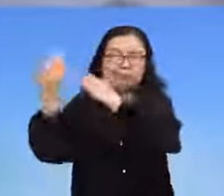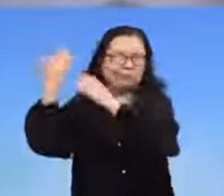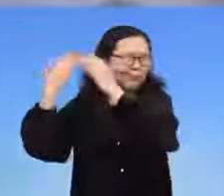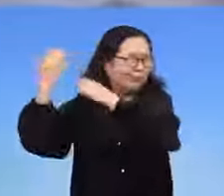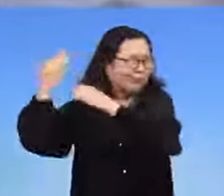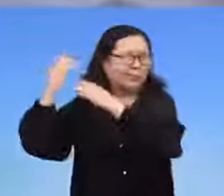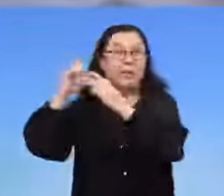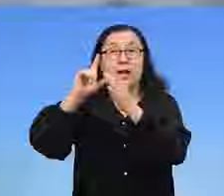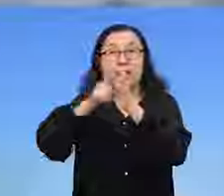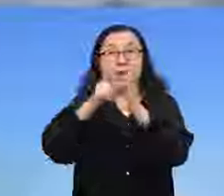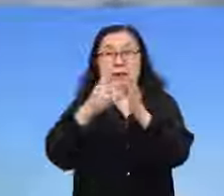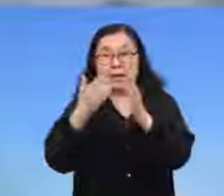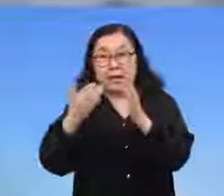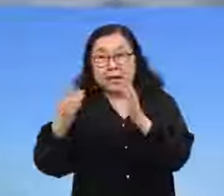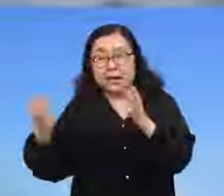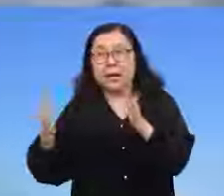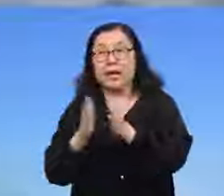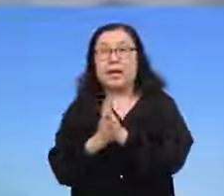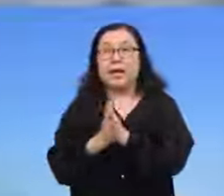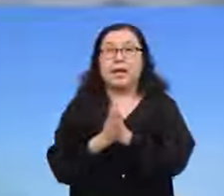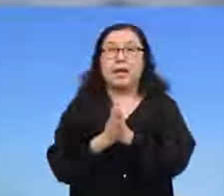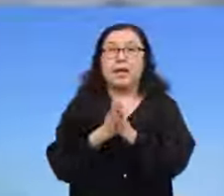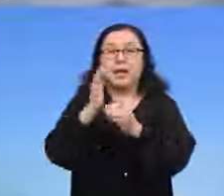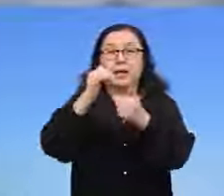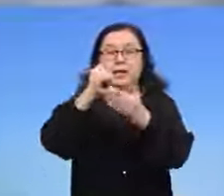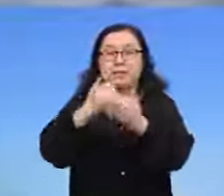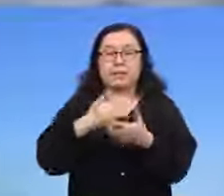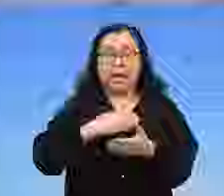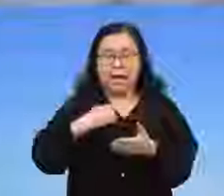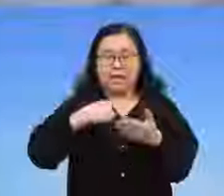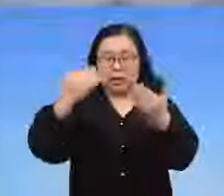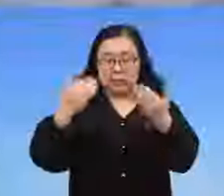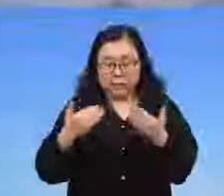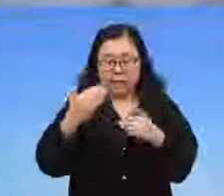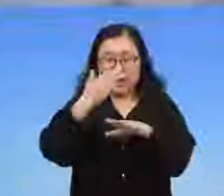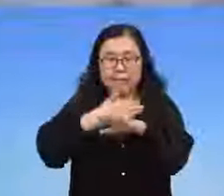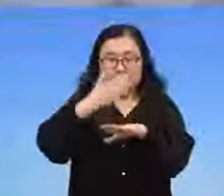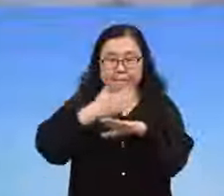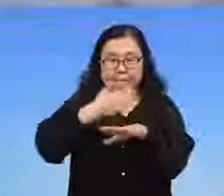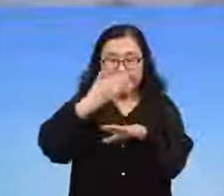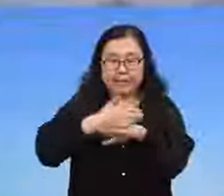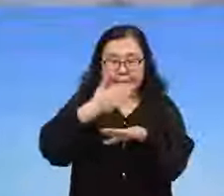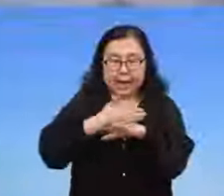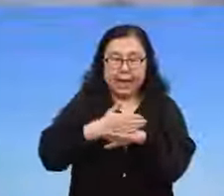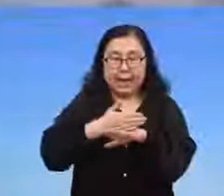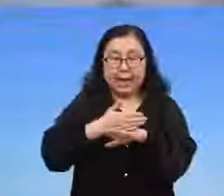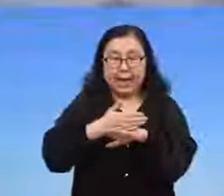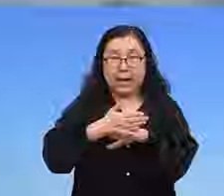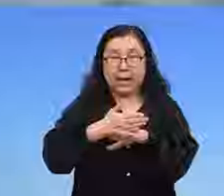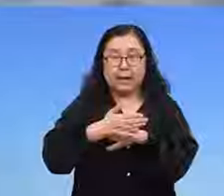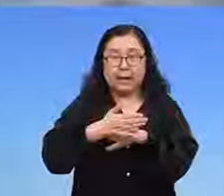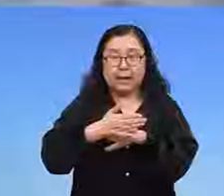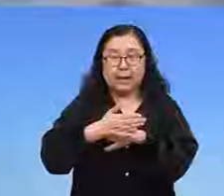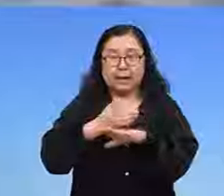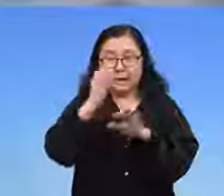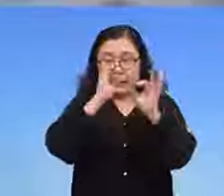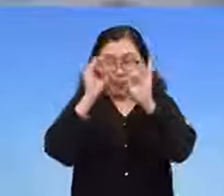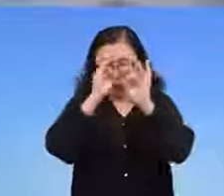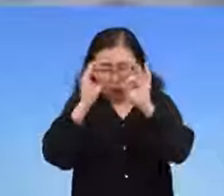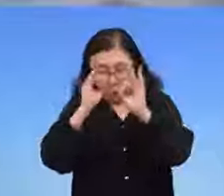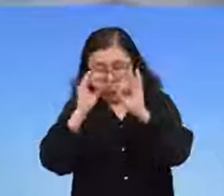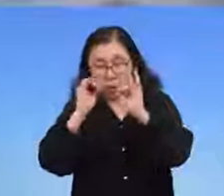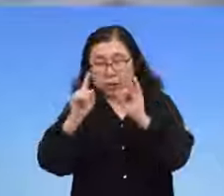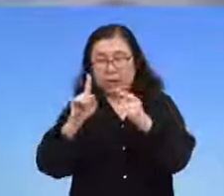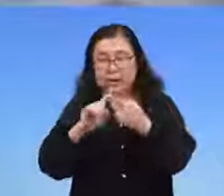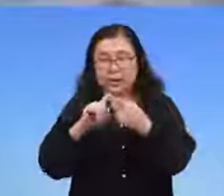세월 동안에, 그리고 분당 우리를 개척한 이후로 하나님이 제게 주셨던 감사한 거리들을 찾아내고 그것을 감사하는